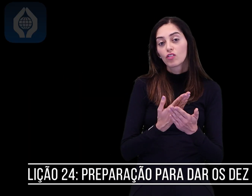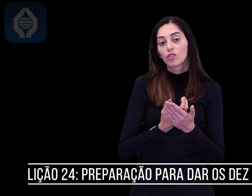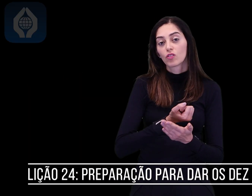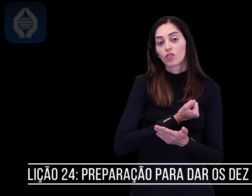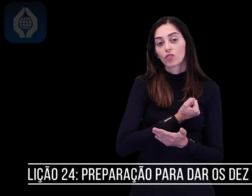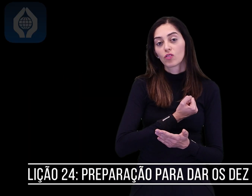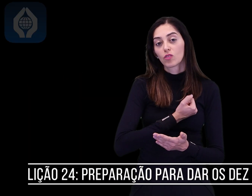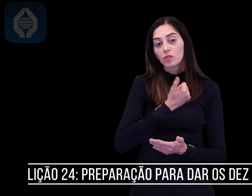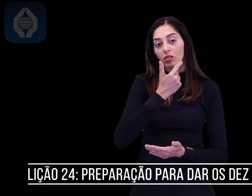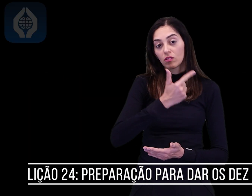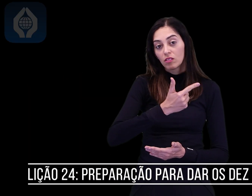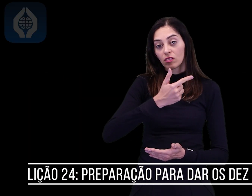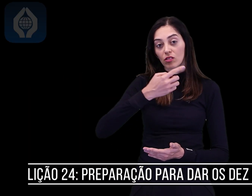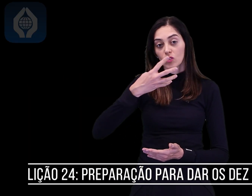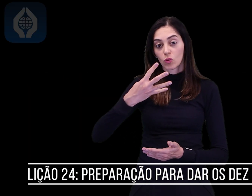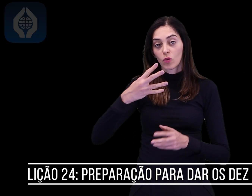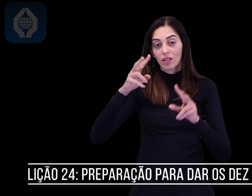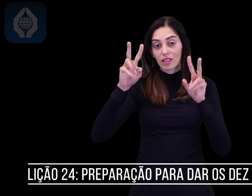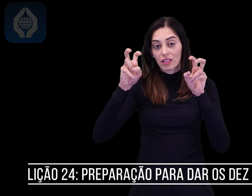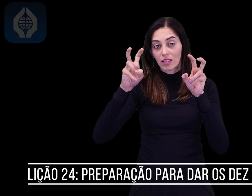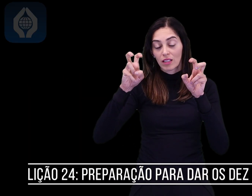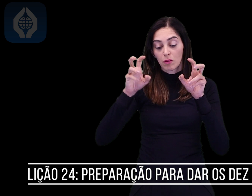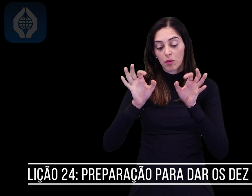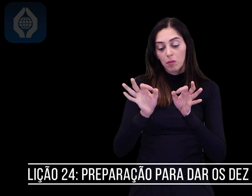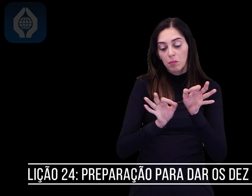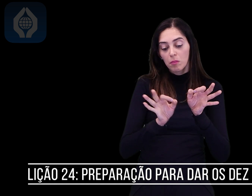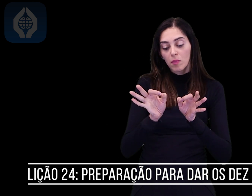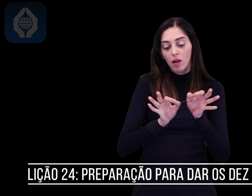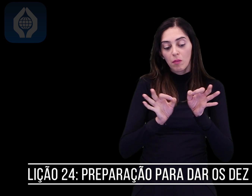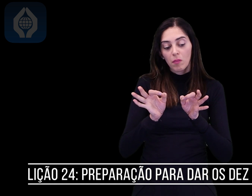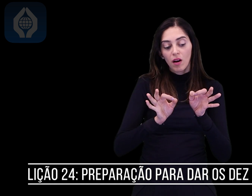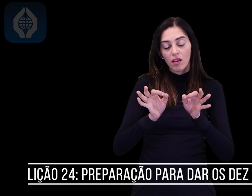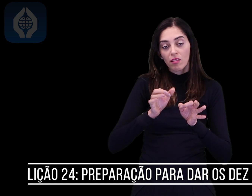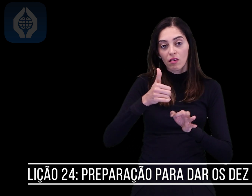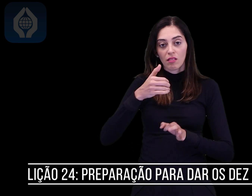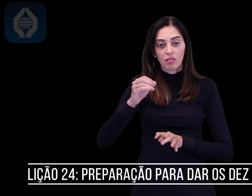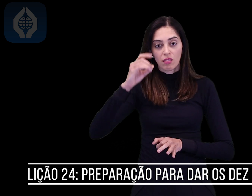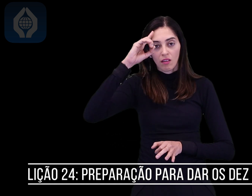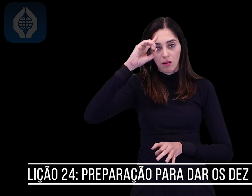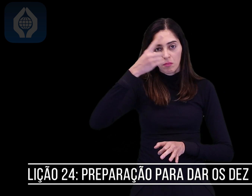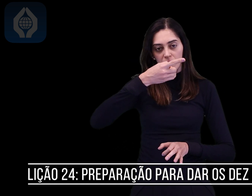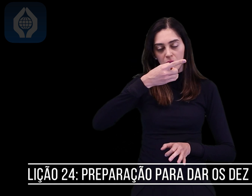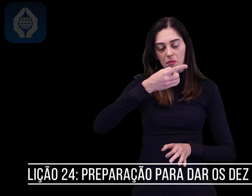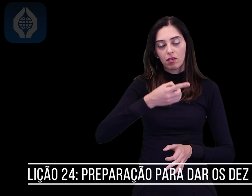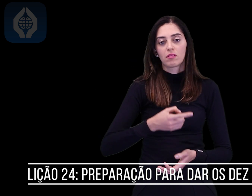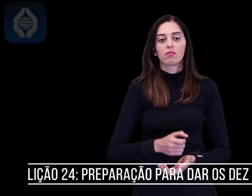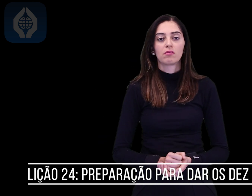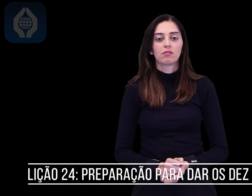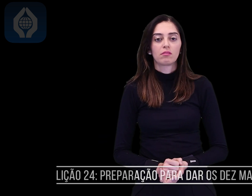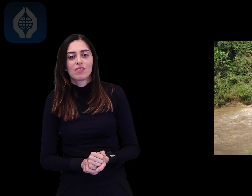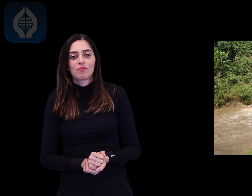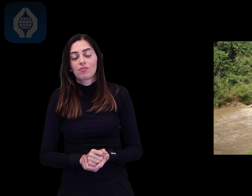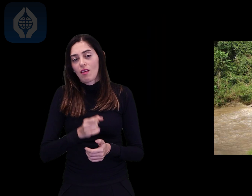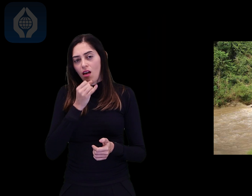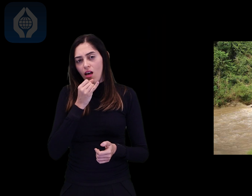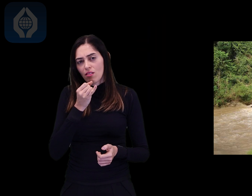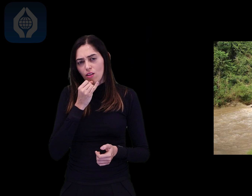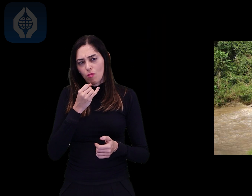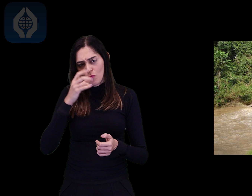Lição de número 24 tem como tema Preparação para dar os 10 mandamentos. Um homem estava atravessando